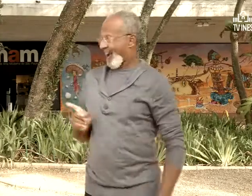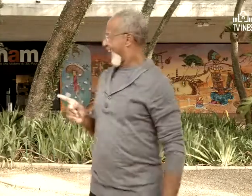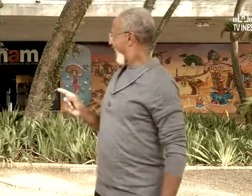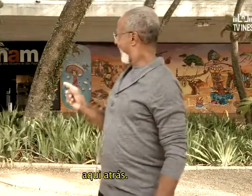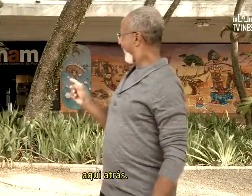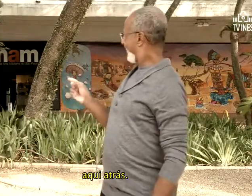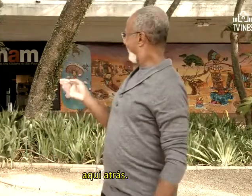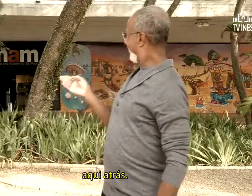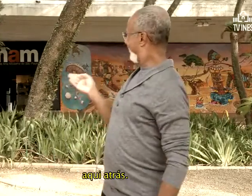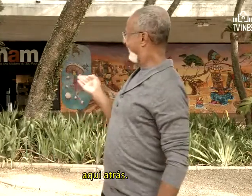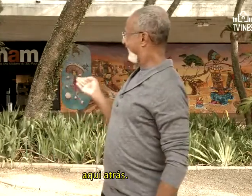Aqui atrás.